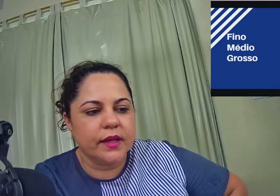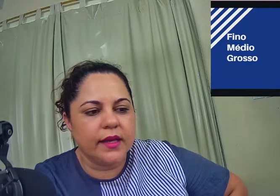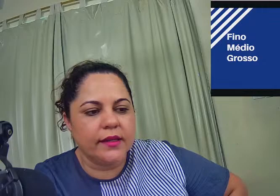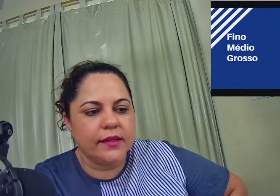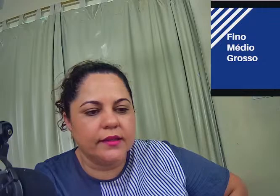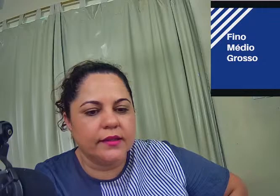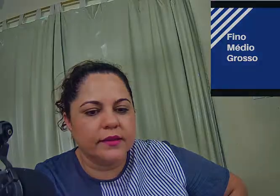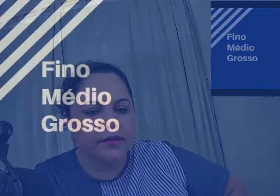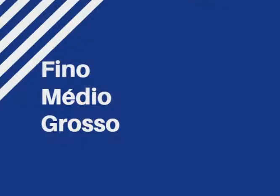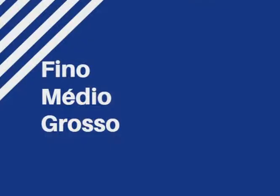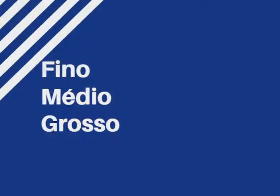Aí.